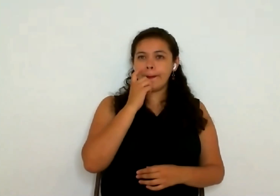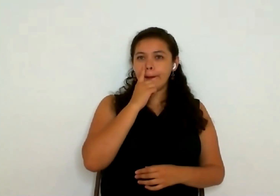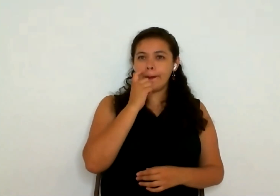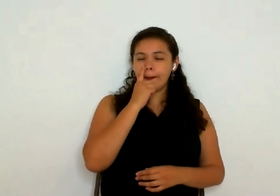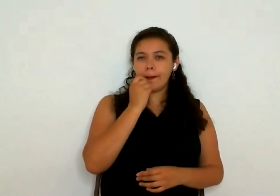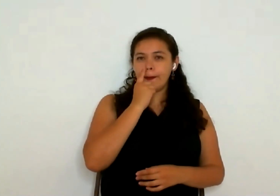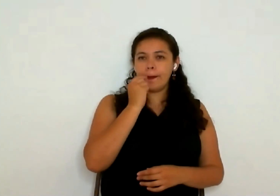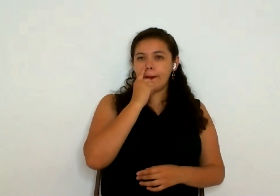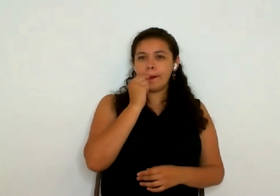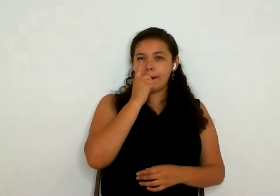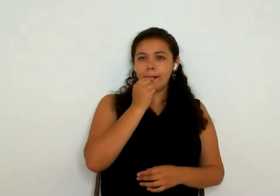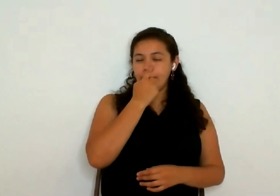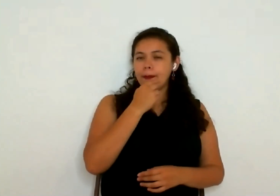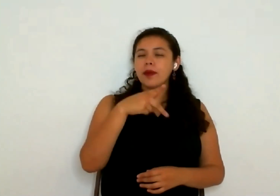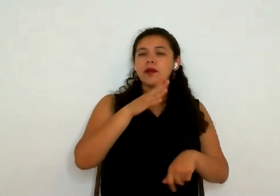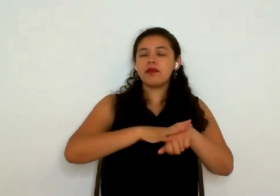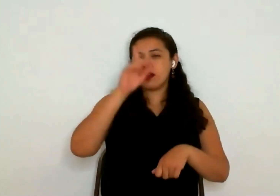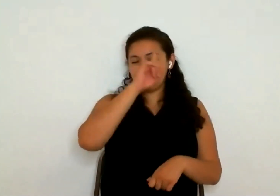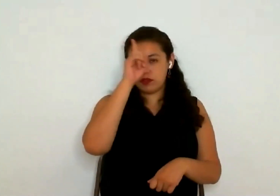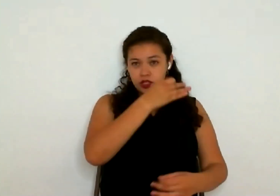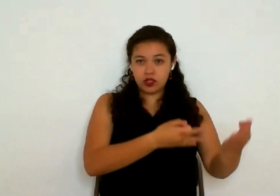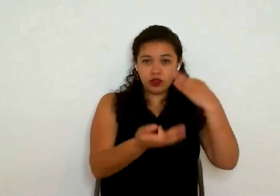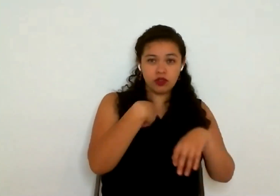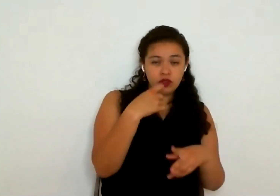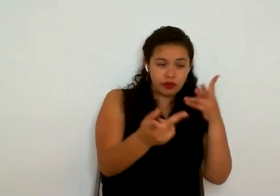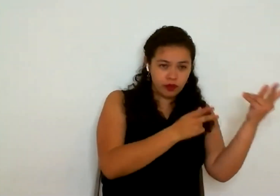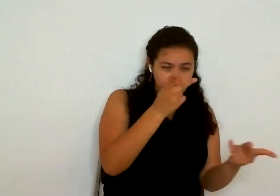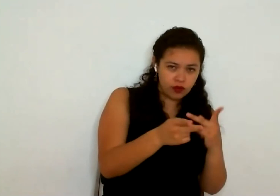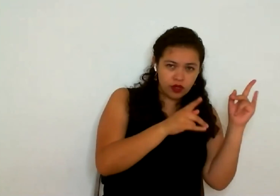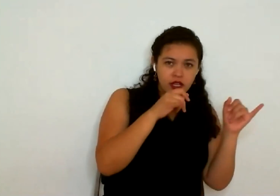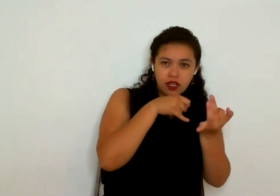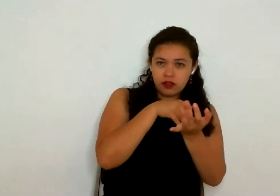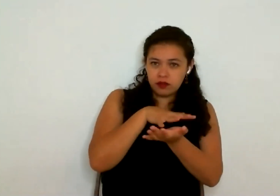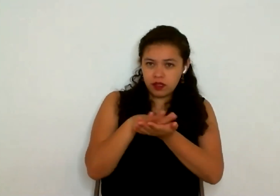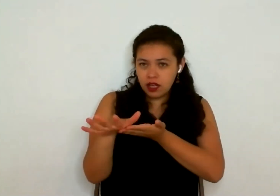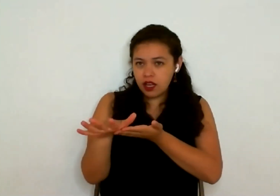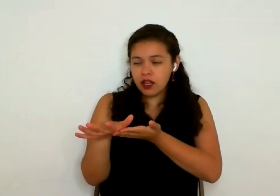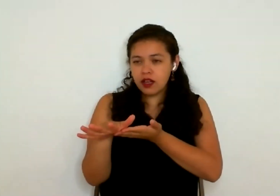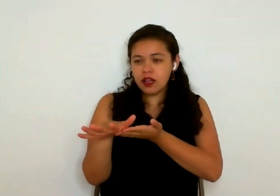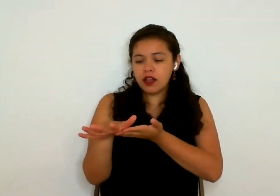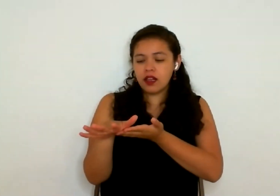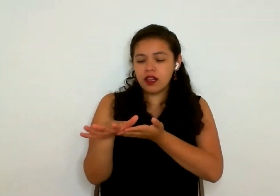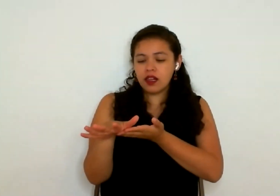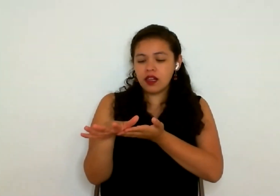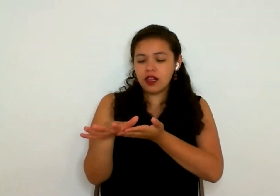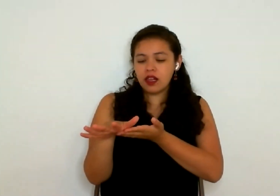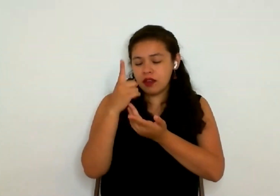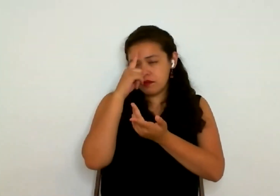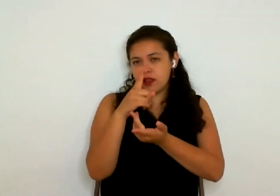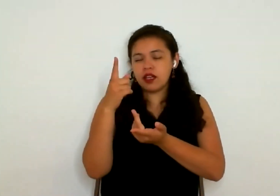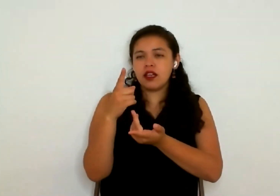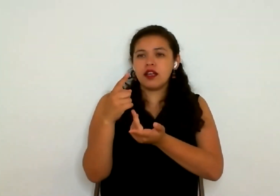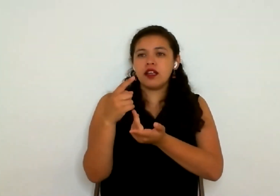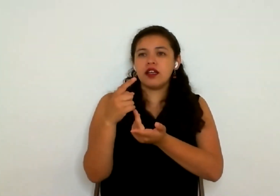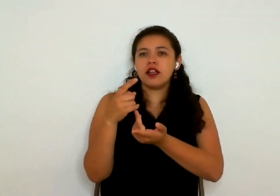pero que es más recomendable tal cual todo lo que preguntas salga impreso para que esté activo y se